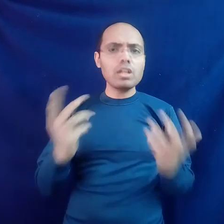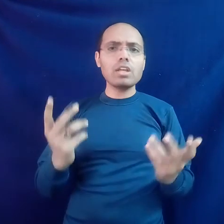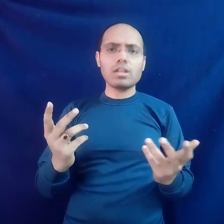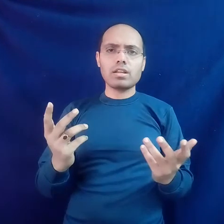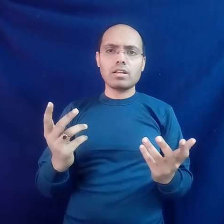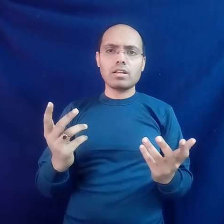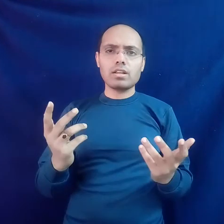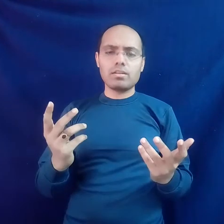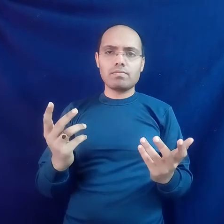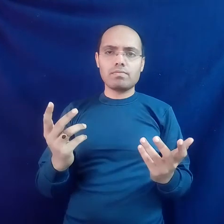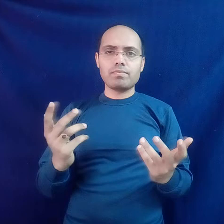हैं।